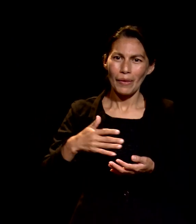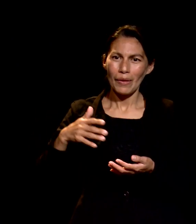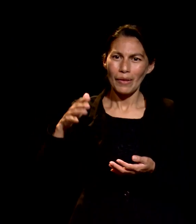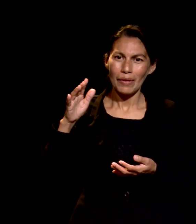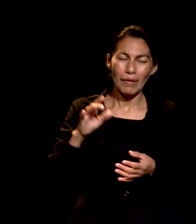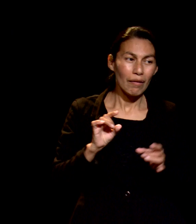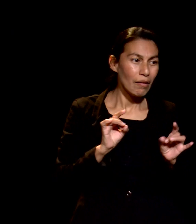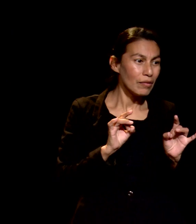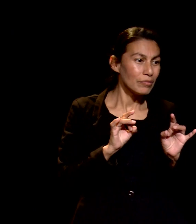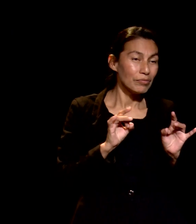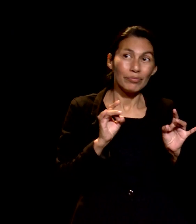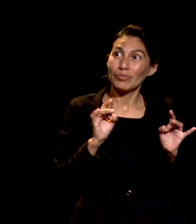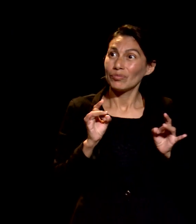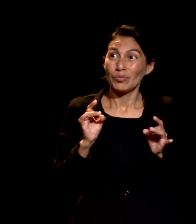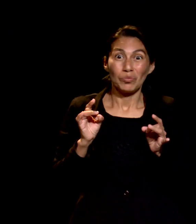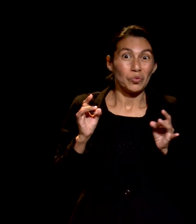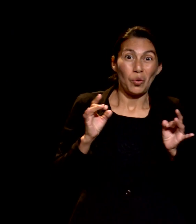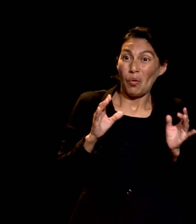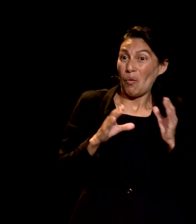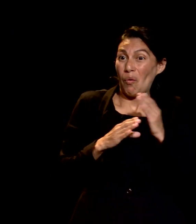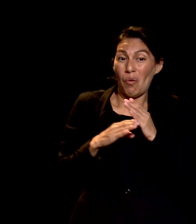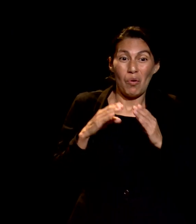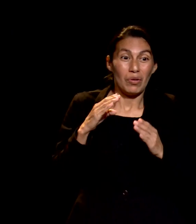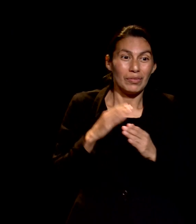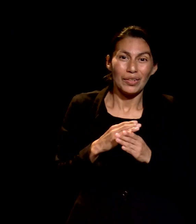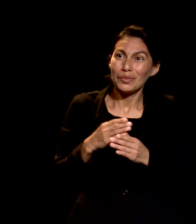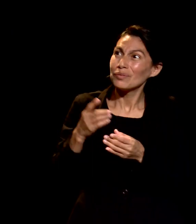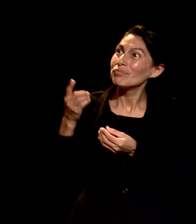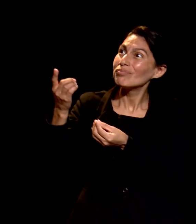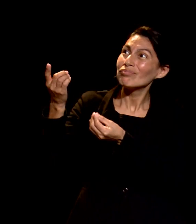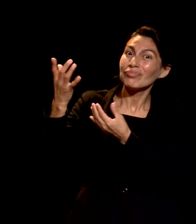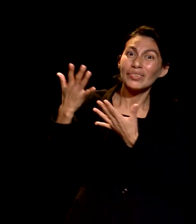Hay cosas que tú no has de darme